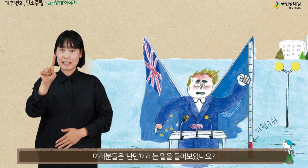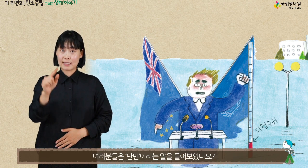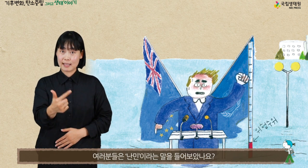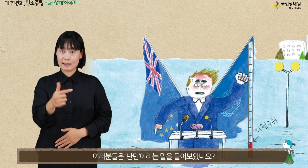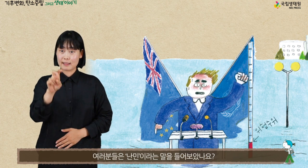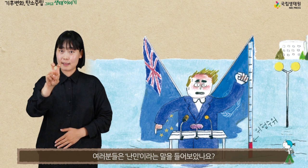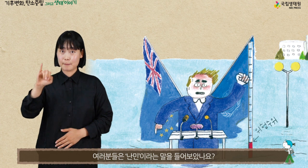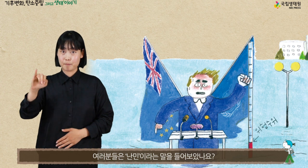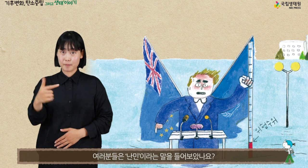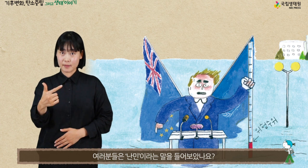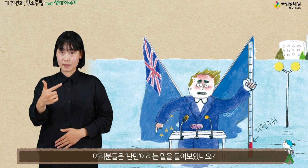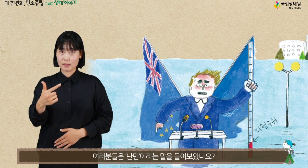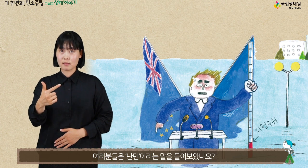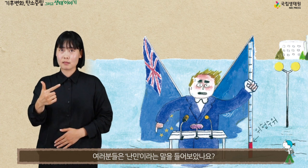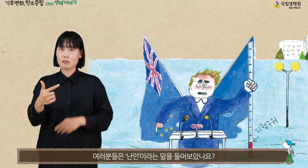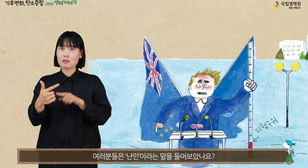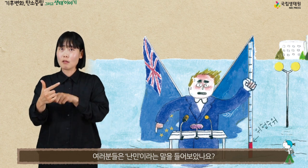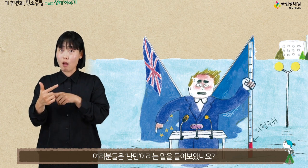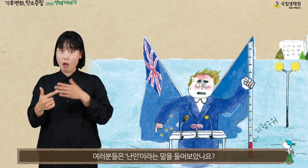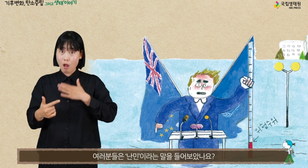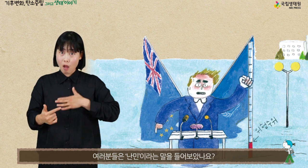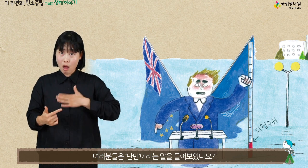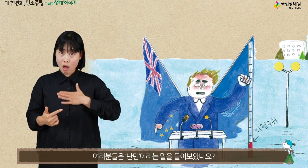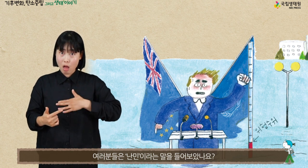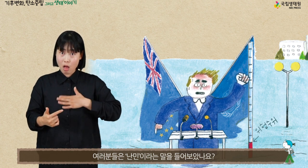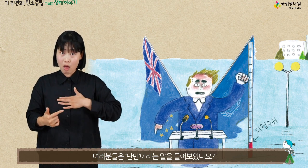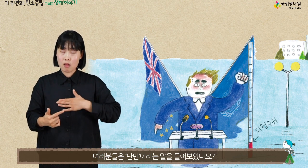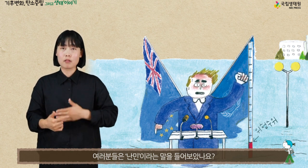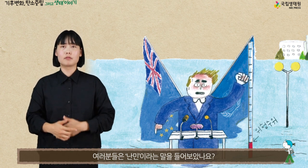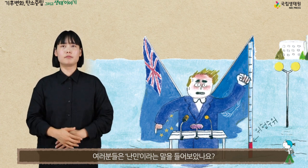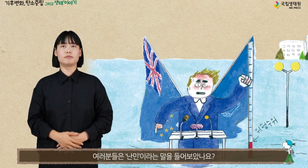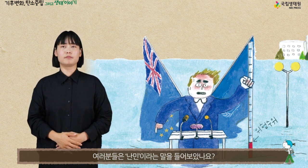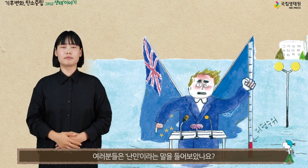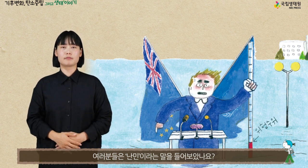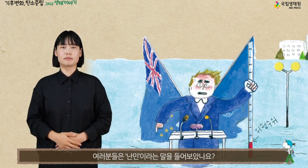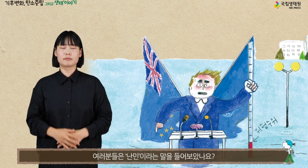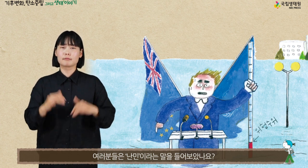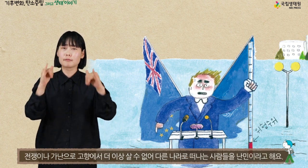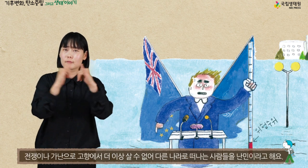여러분들은 난민이라는 말을 들어보았나요?